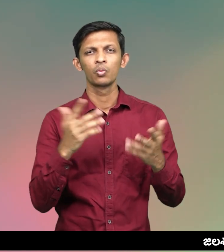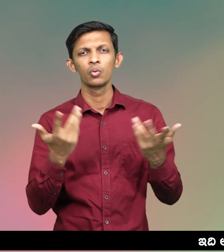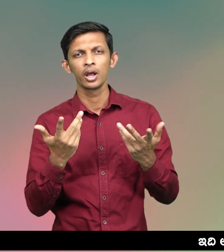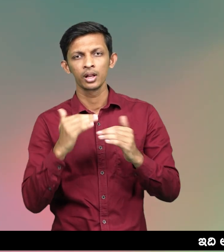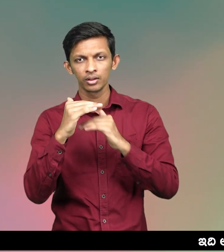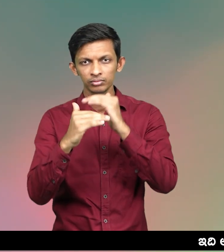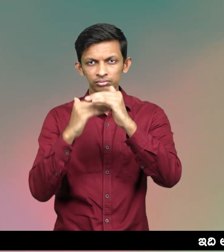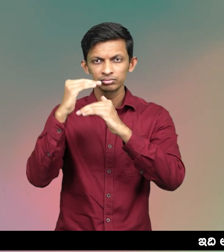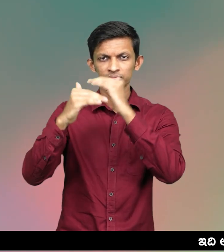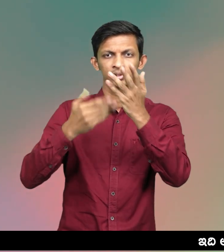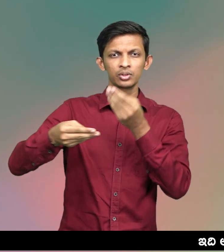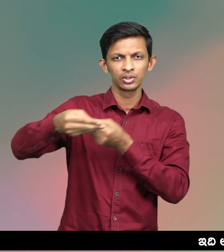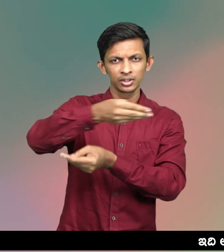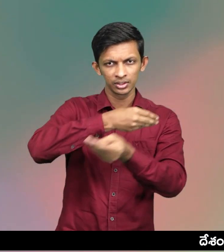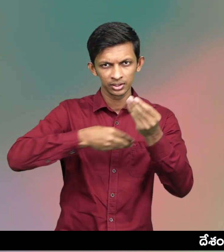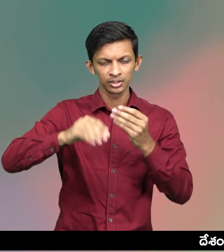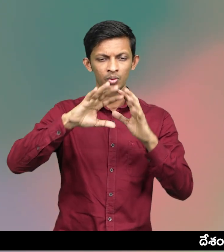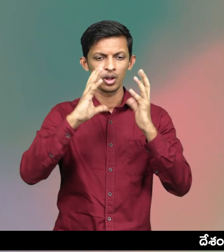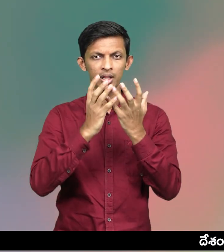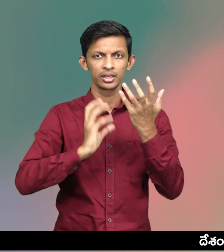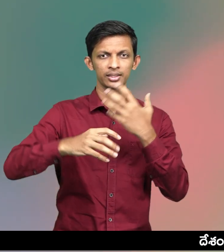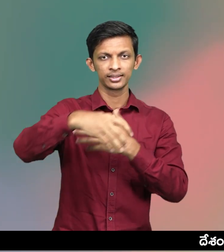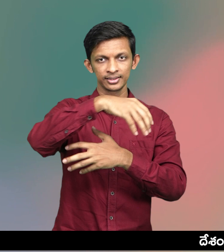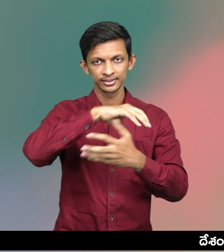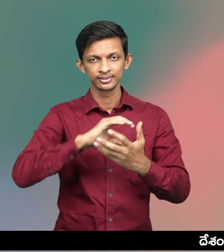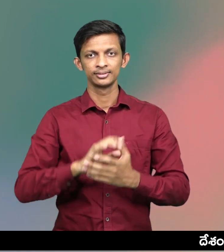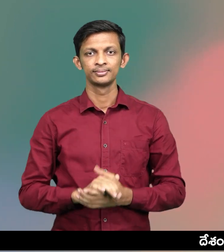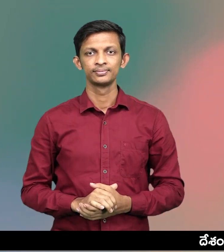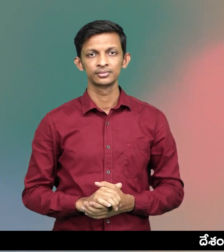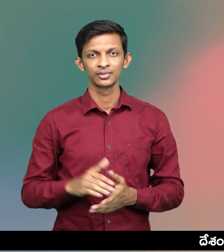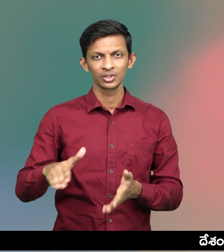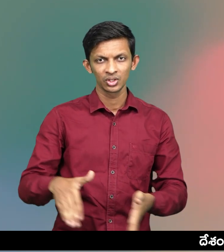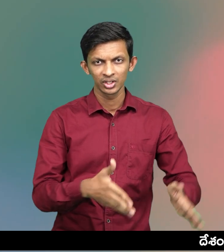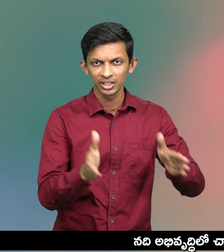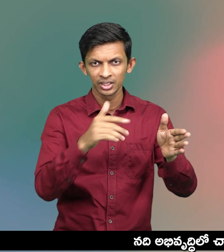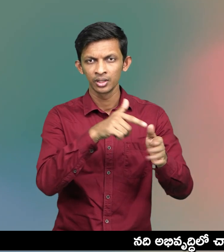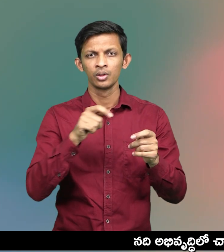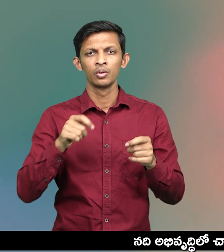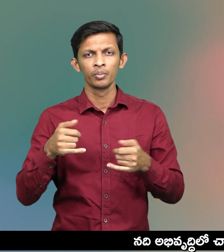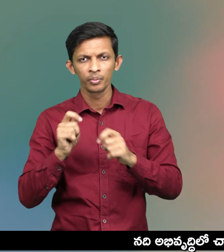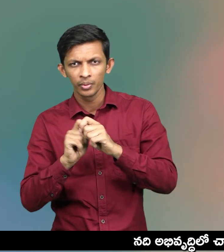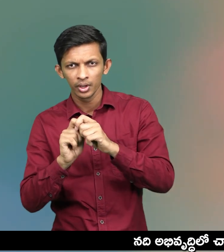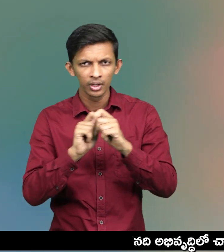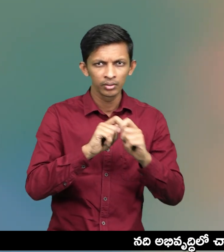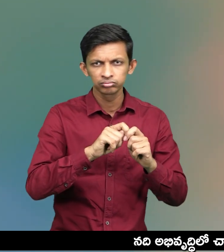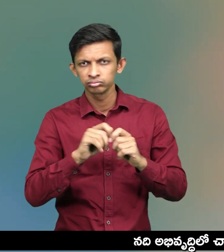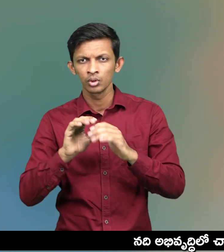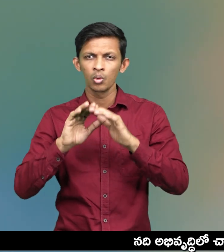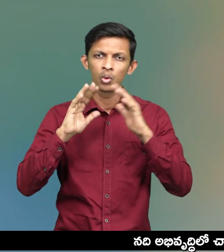ఇది అభివృద్ధి చెందుతుంది దేశం యొక్క ఆర్థిక వ్యవస్థ. నది అభివృద్ధిలో చాలా ముఖ్యమైన